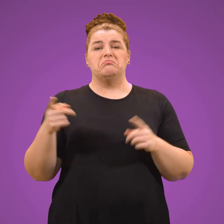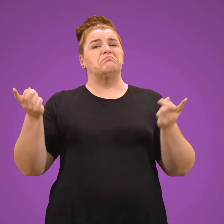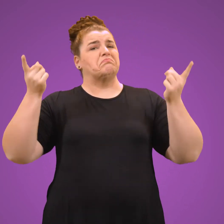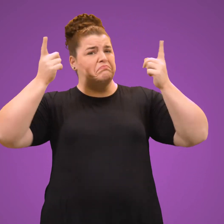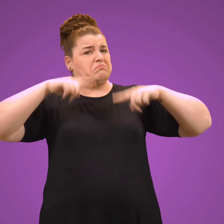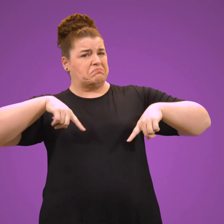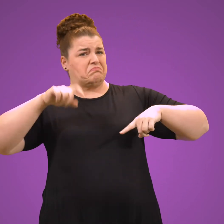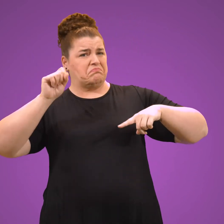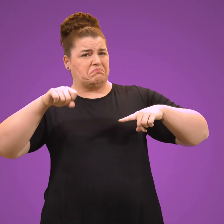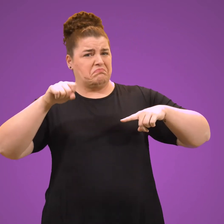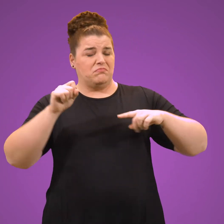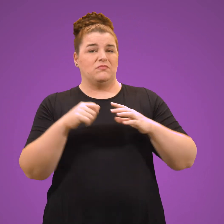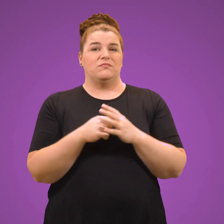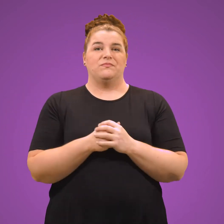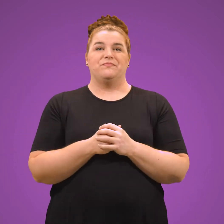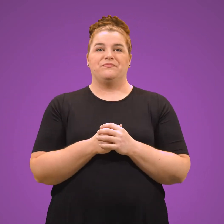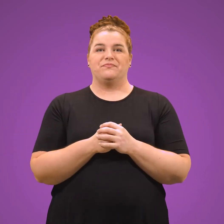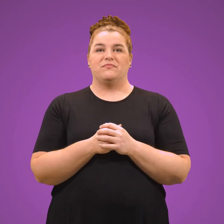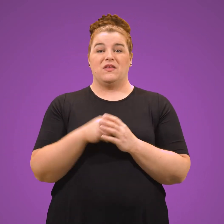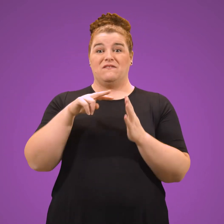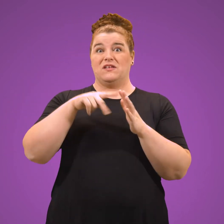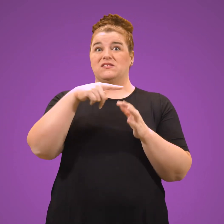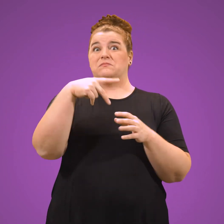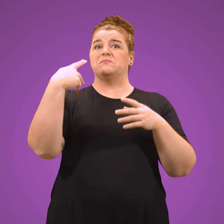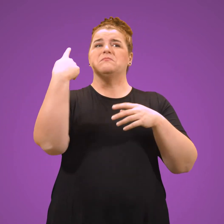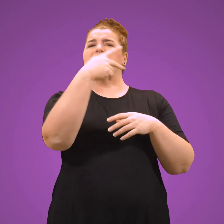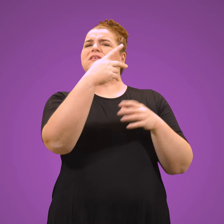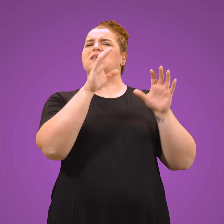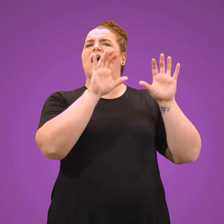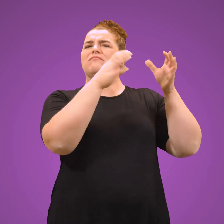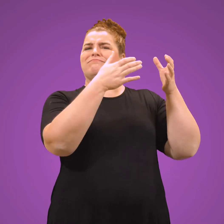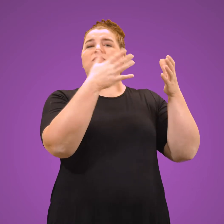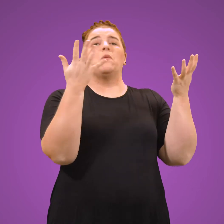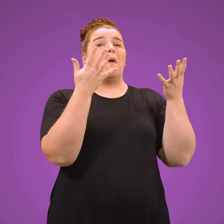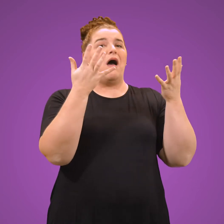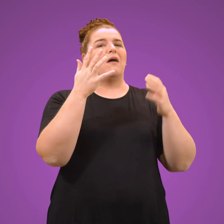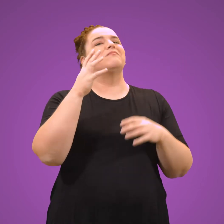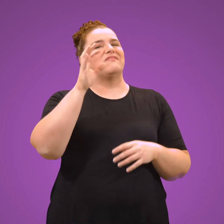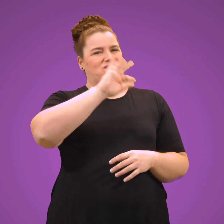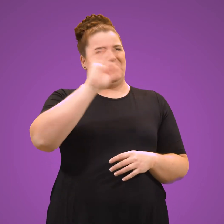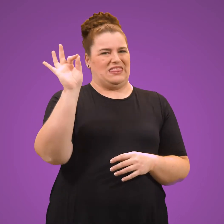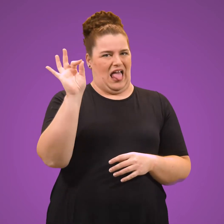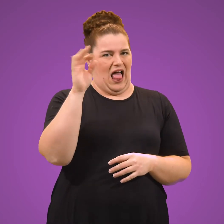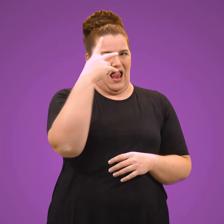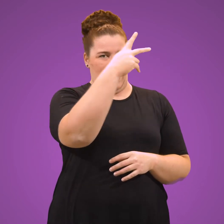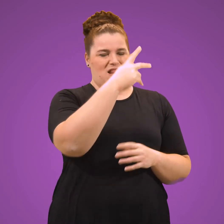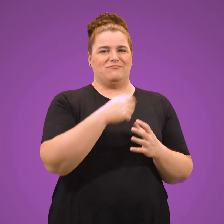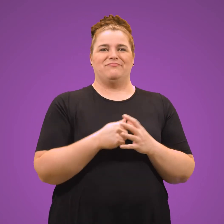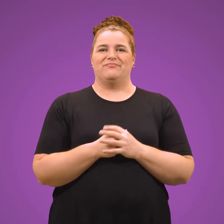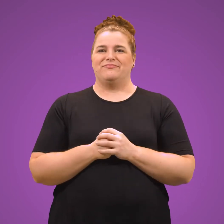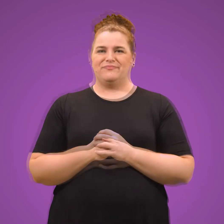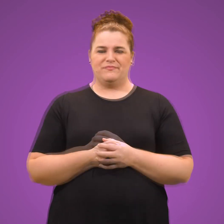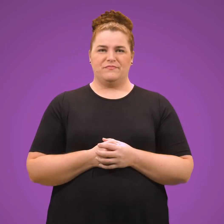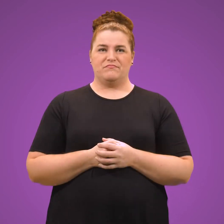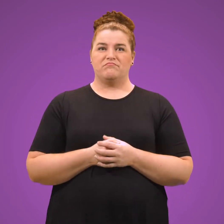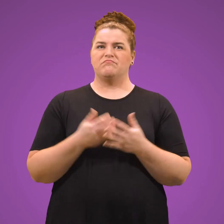Les deux parents sont d'accord. À ce moment-là, les enfants qui s'en vont à Vancouver, la pension alimentaire relève du